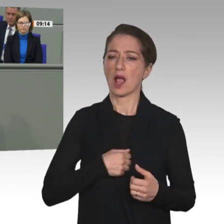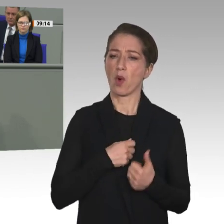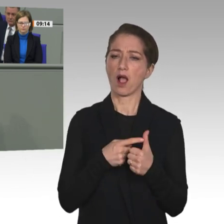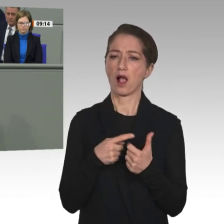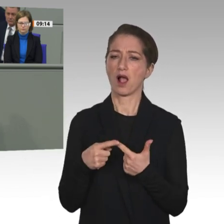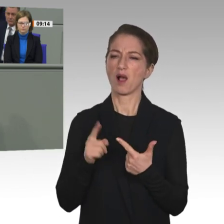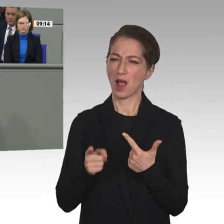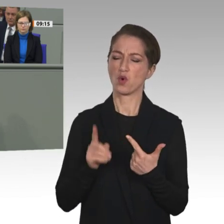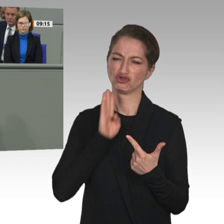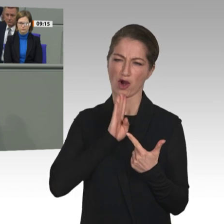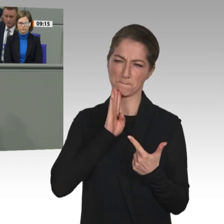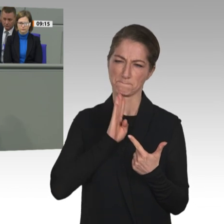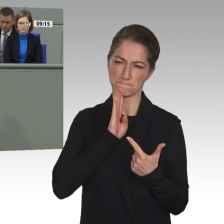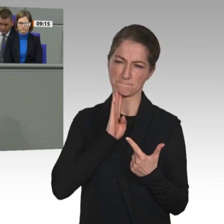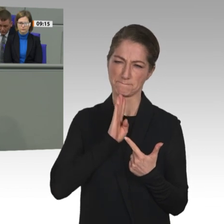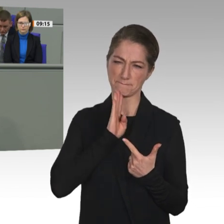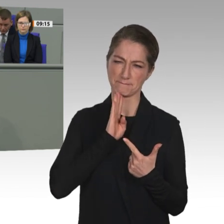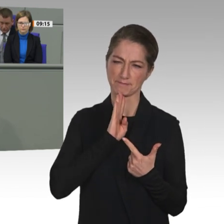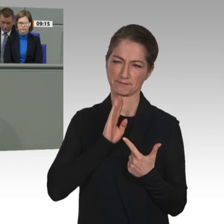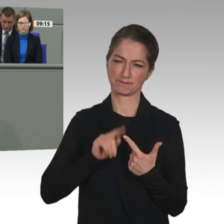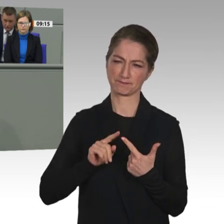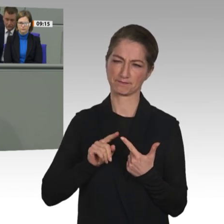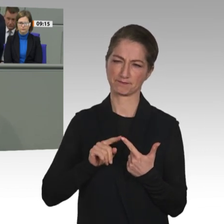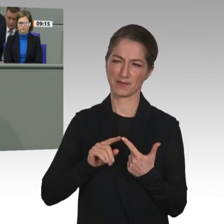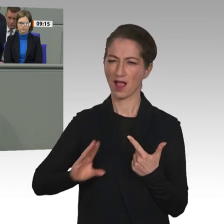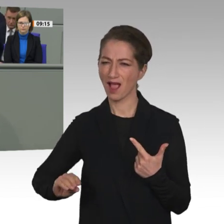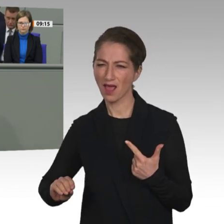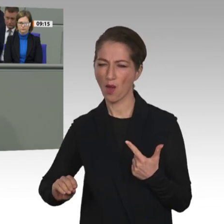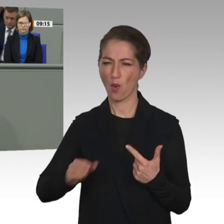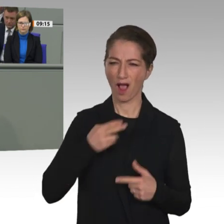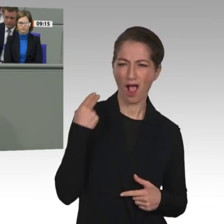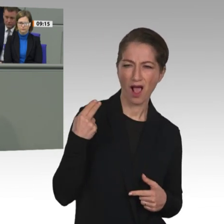tiefe Scham. Denn was uns als Politiker nach Hanau, nach Halle, nach